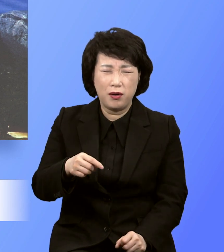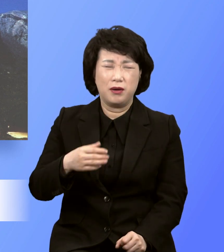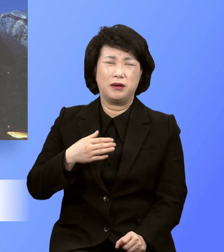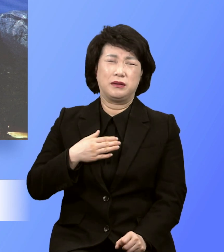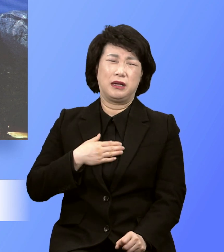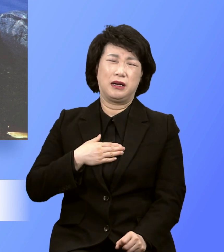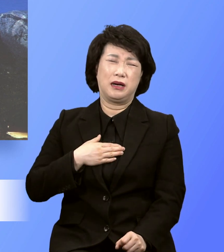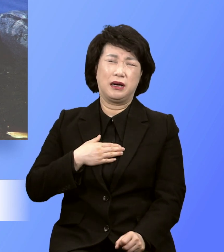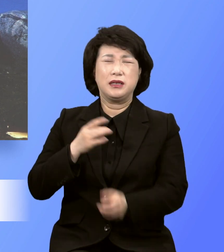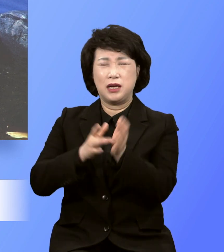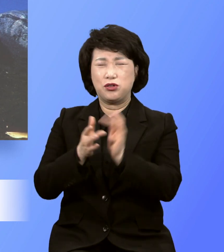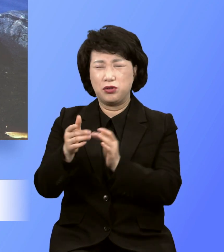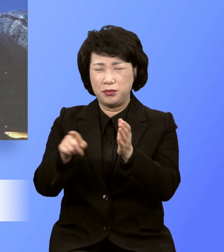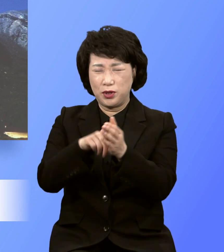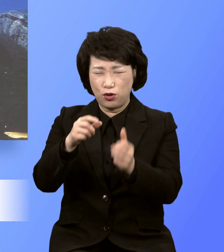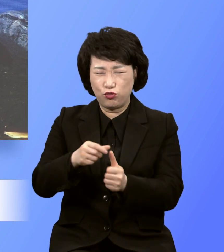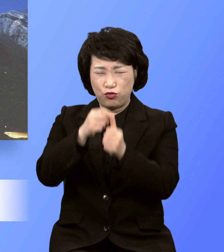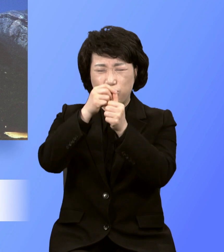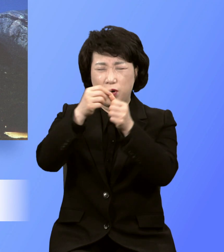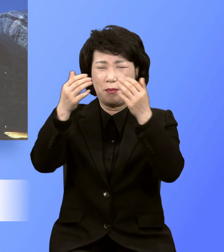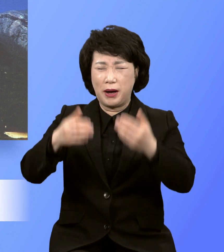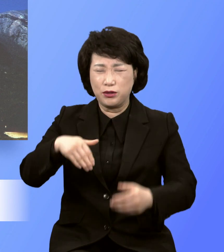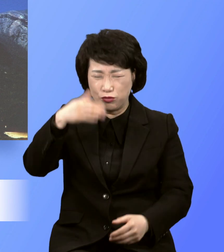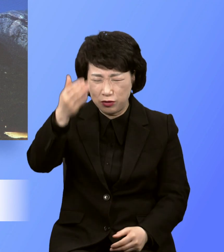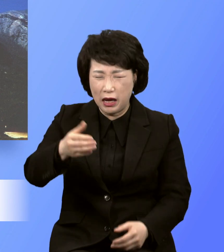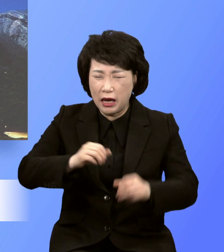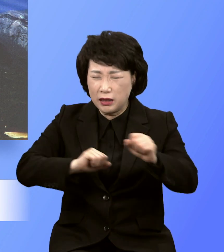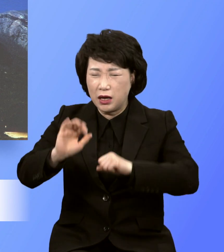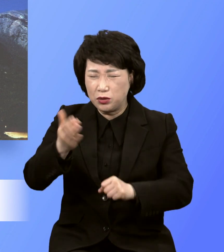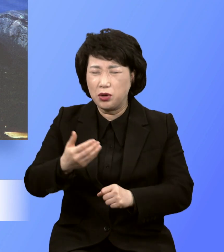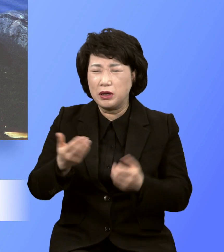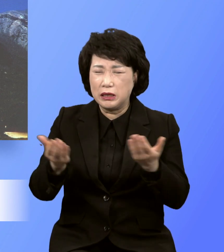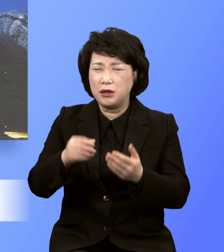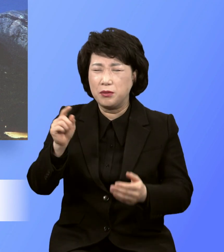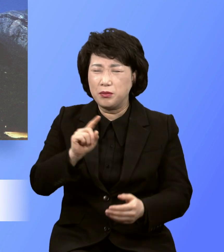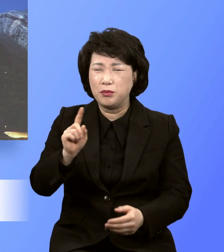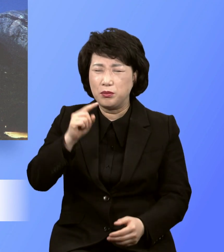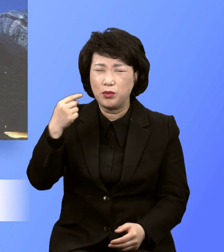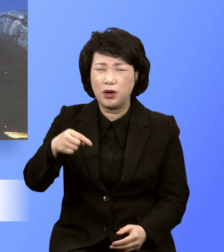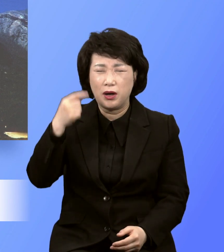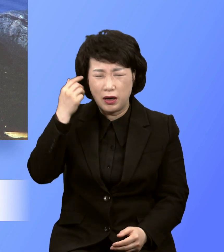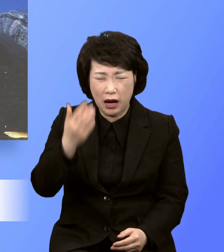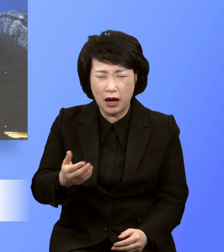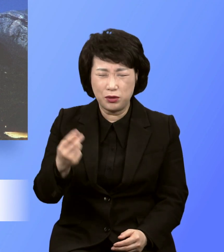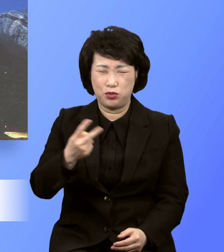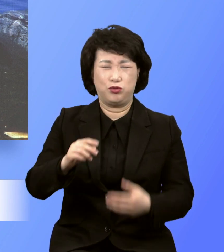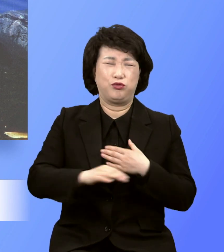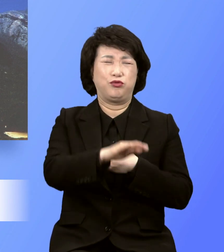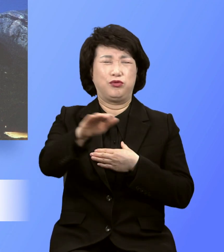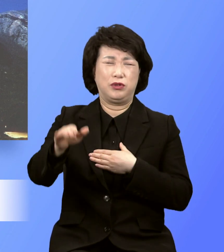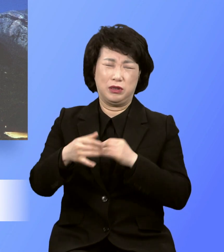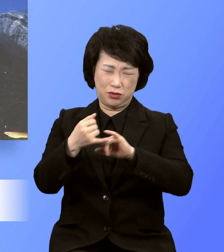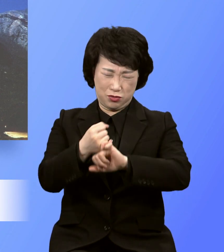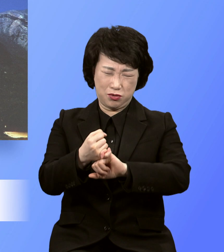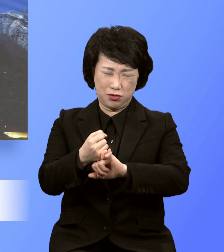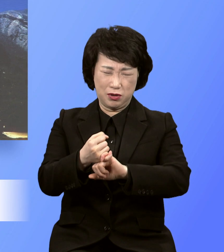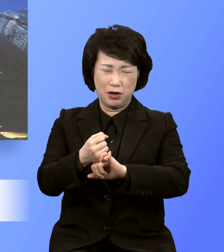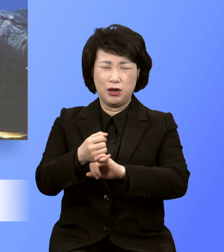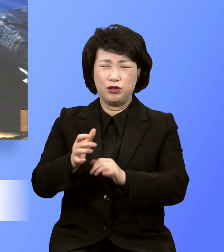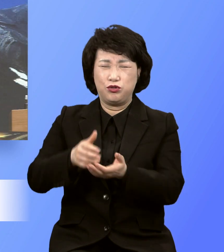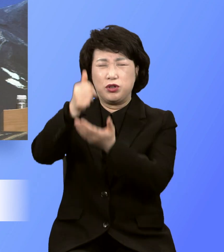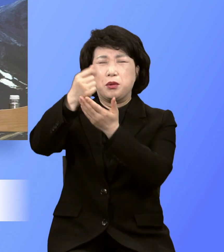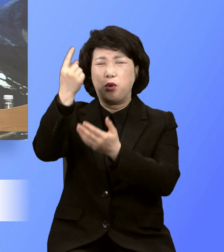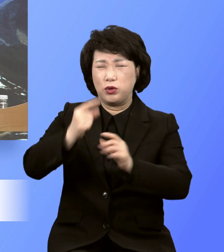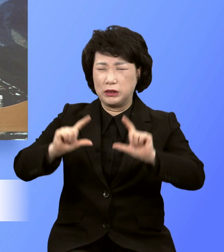무엇입니까? 내가 예수 믿고 구원받은 다음에 행해야 할 일이 무엇입니까? 그리고 우리는 반드시 인자의